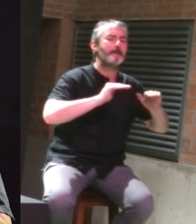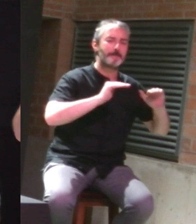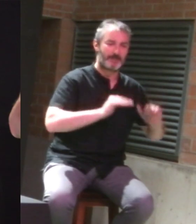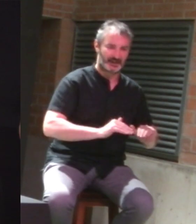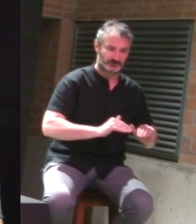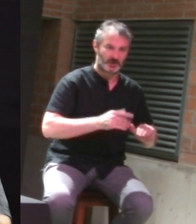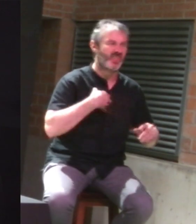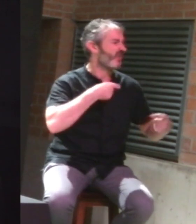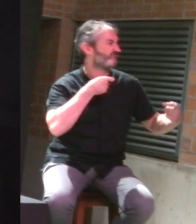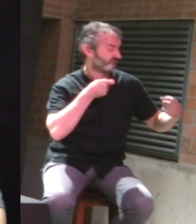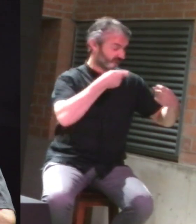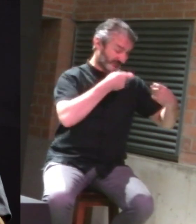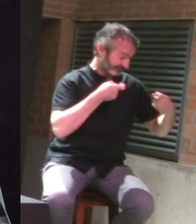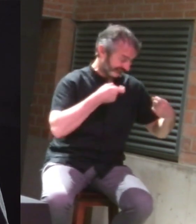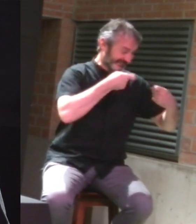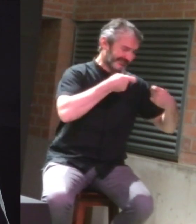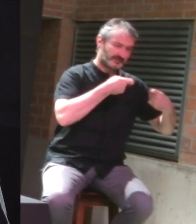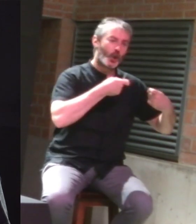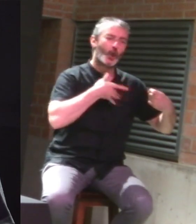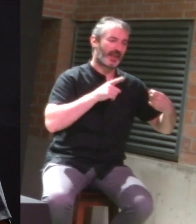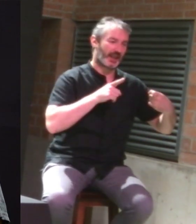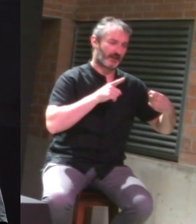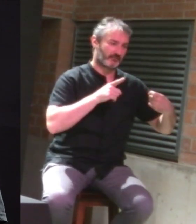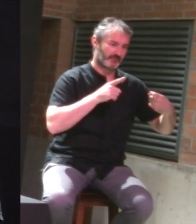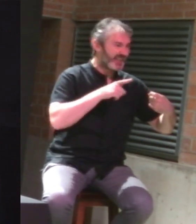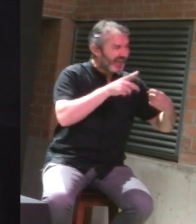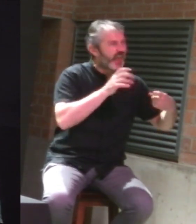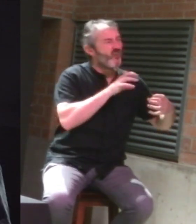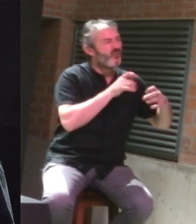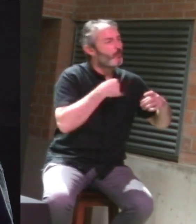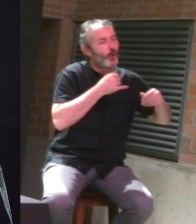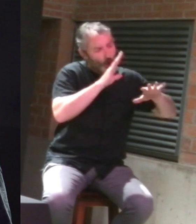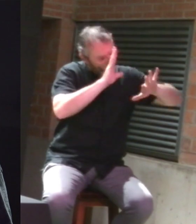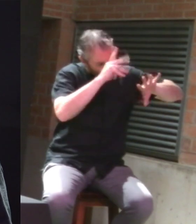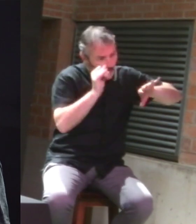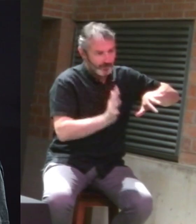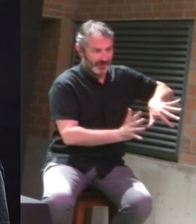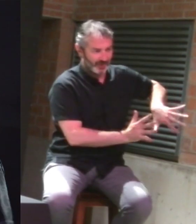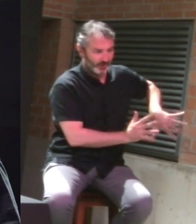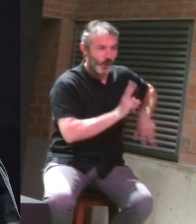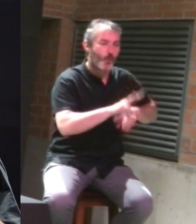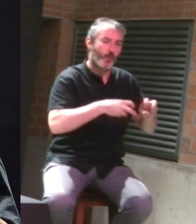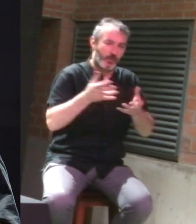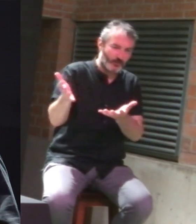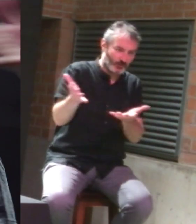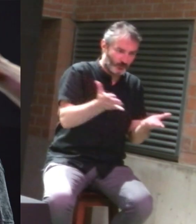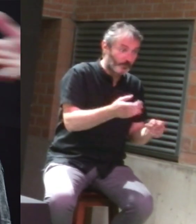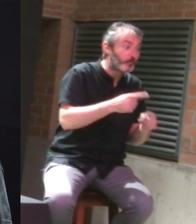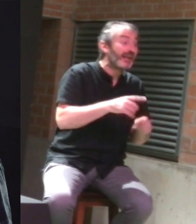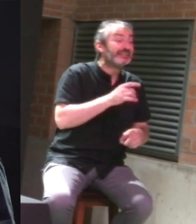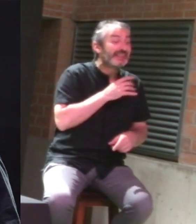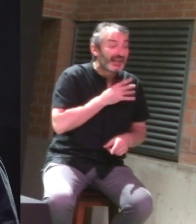de esa dinámica del enfrentamiento, de la lucha, etc. Se cerró esa posibilidad, porque en los sindicatos y